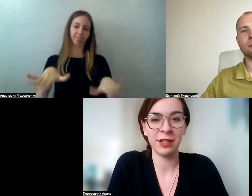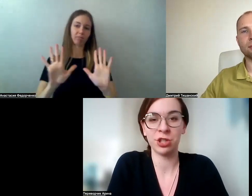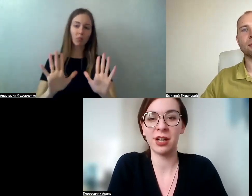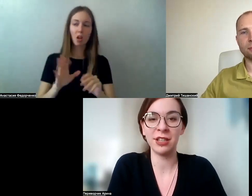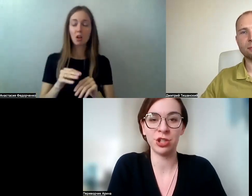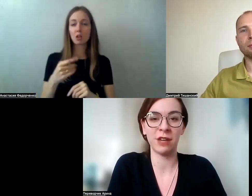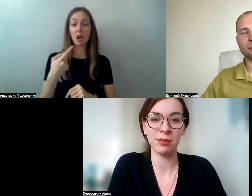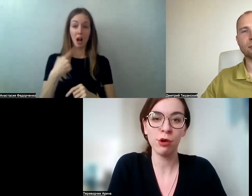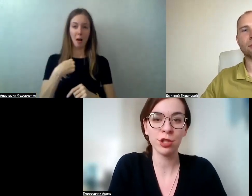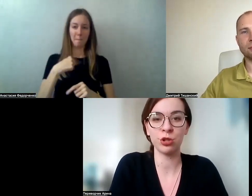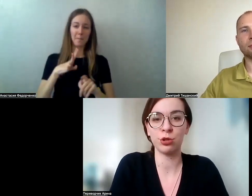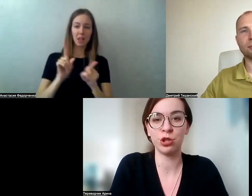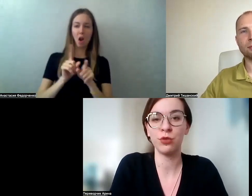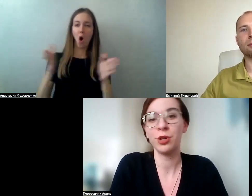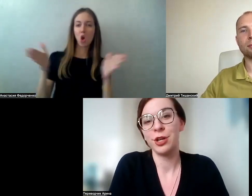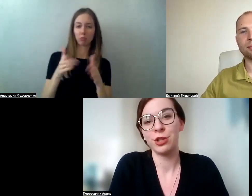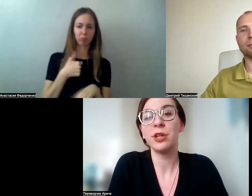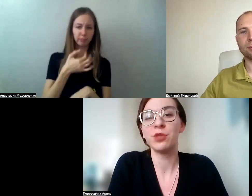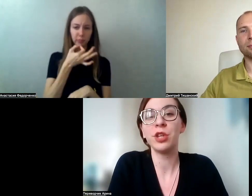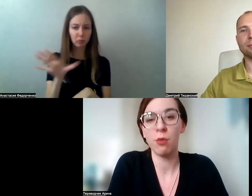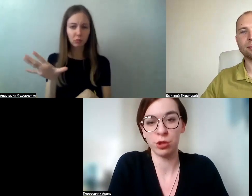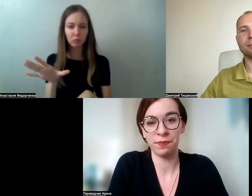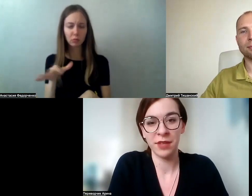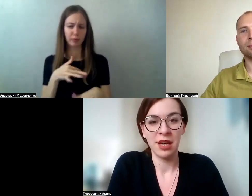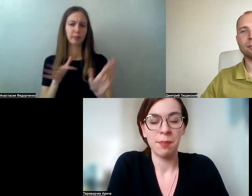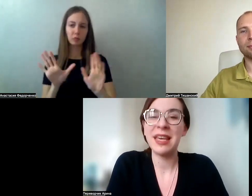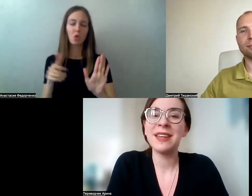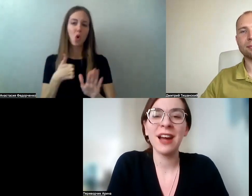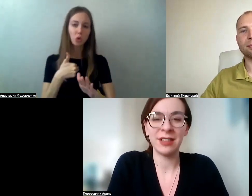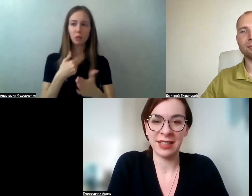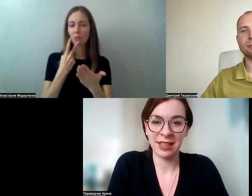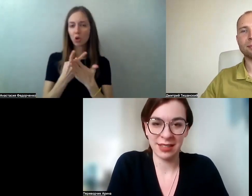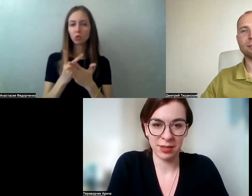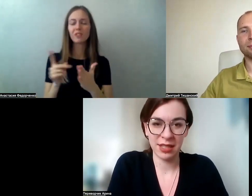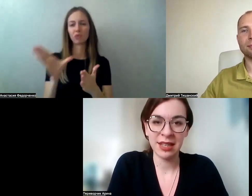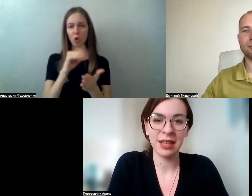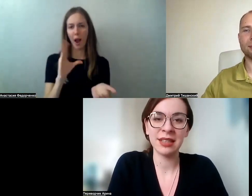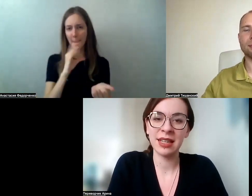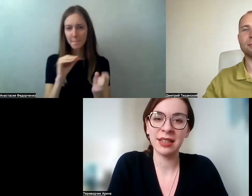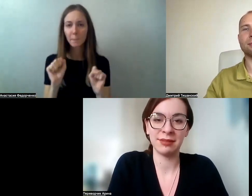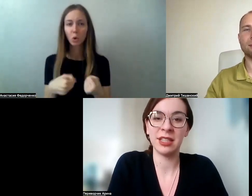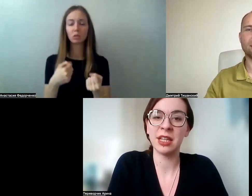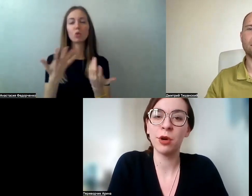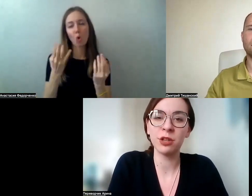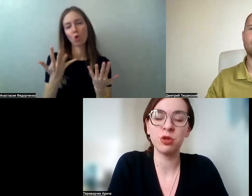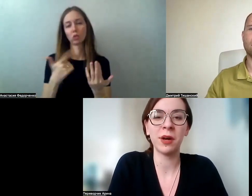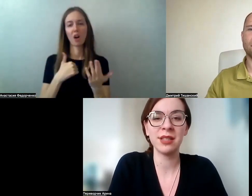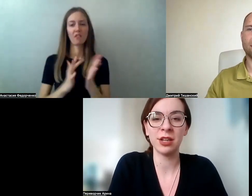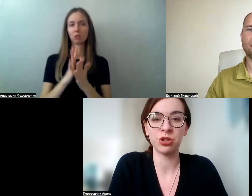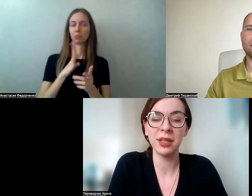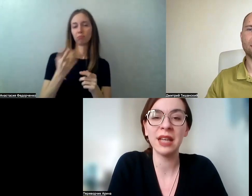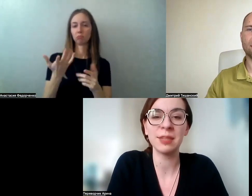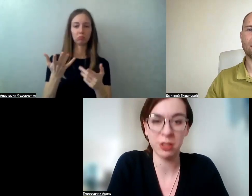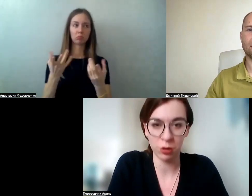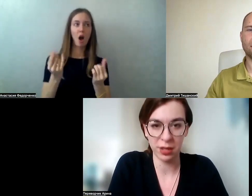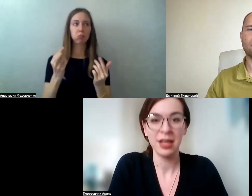рамки наших ограниченных возможностей, что мы ничего не можем. Мне не нравилась эта концепция, я хотела и до сих пор хочу показать,